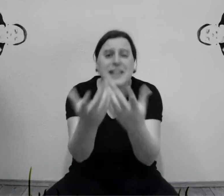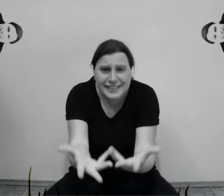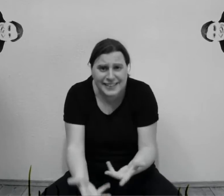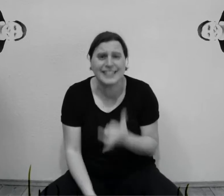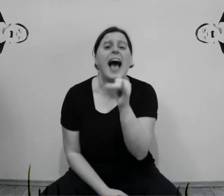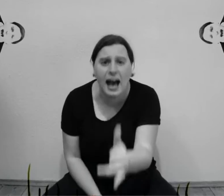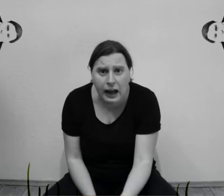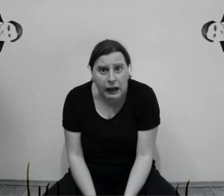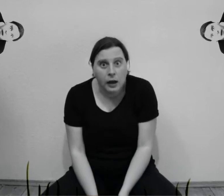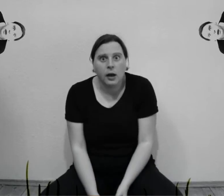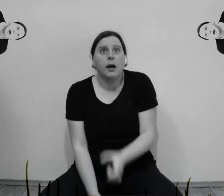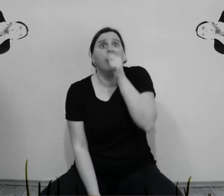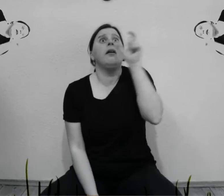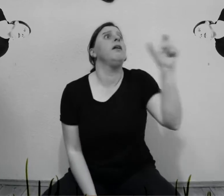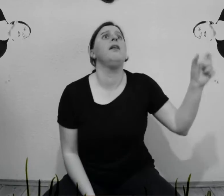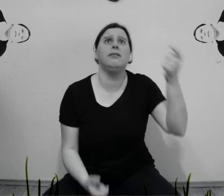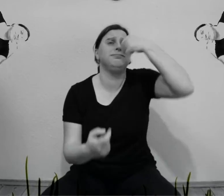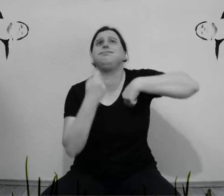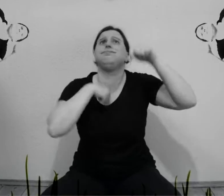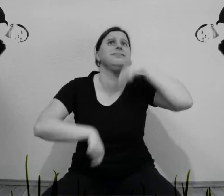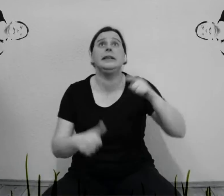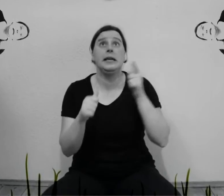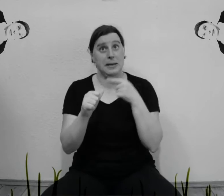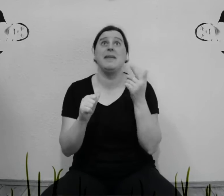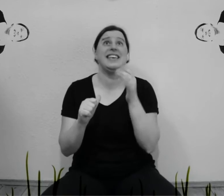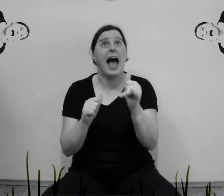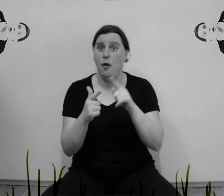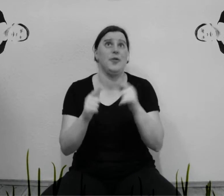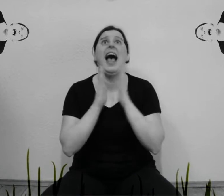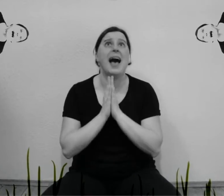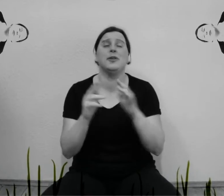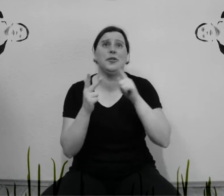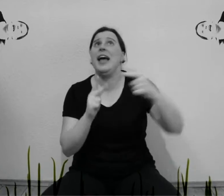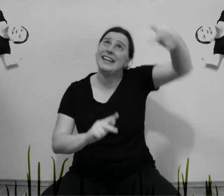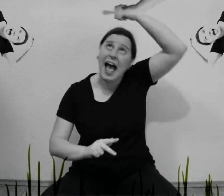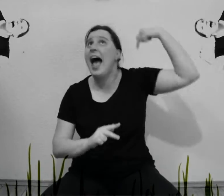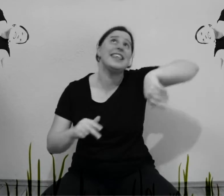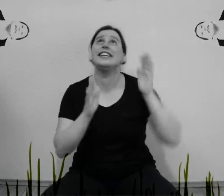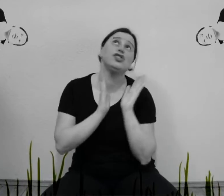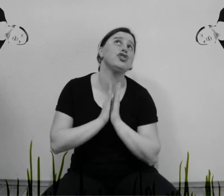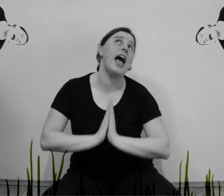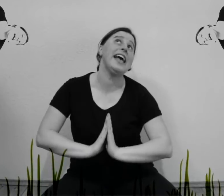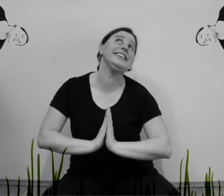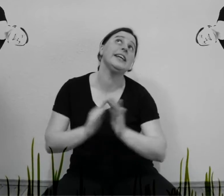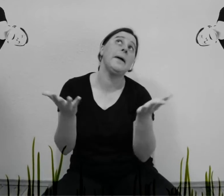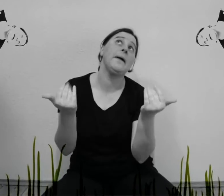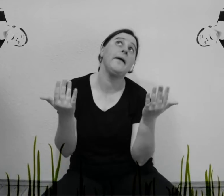mich Ja, flöß mir Worte ein Gib mir Ja und Amen und einen heiligen Schein Komm,